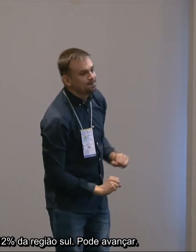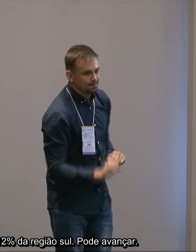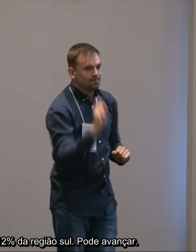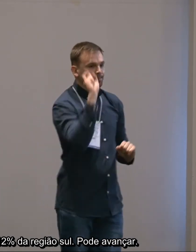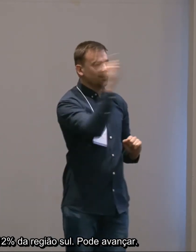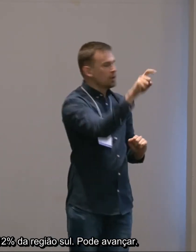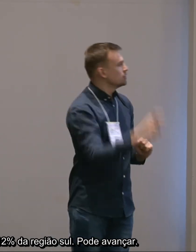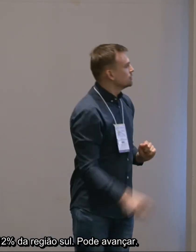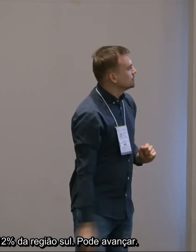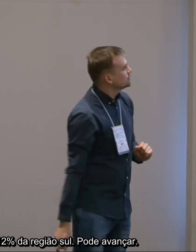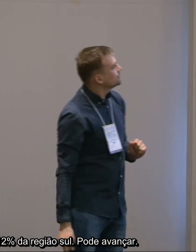pode avançar